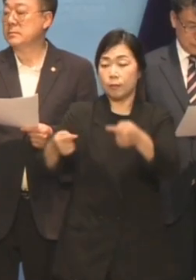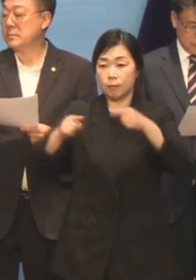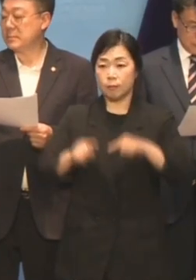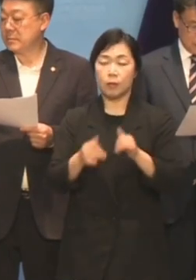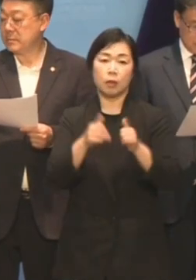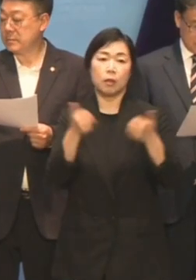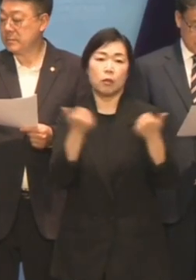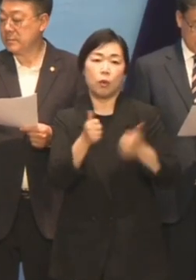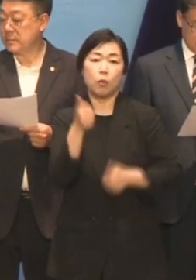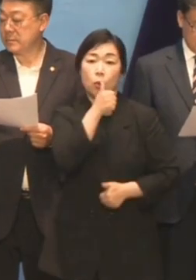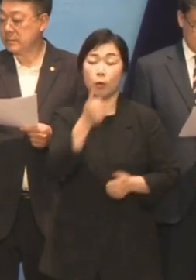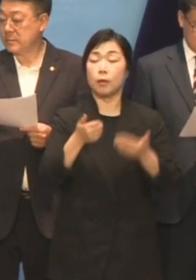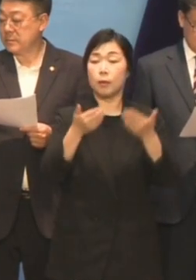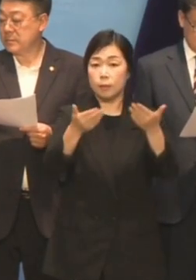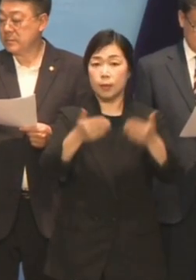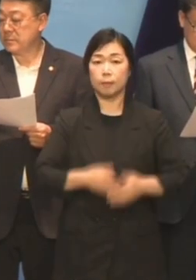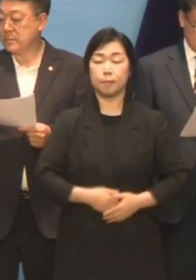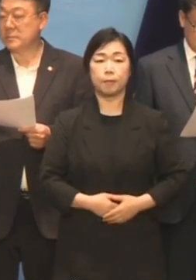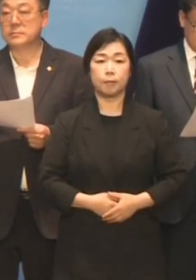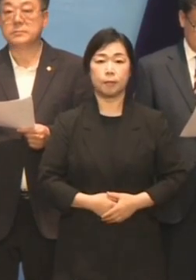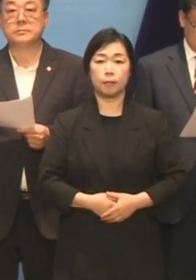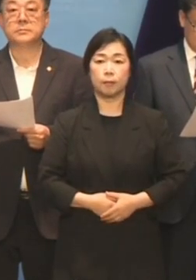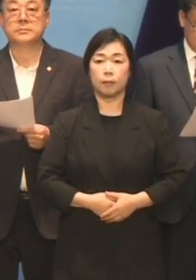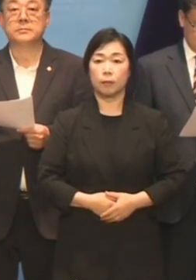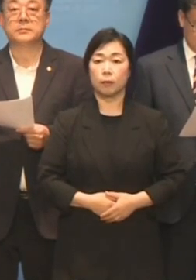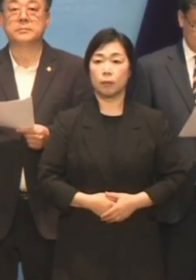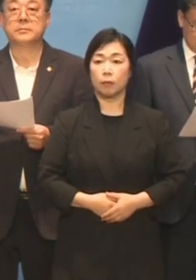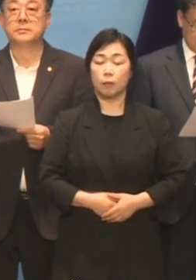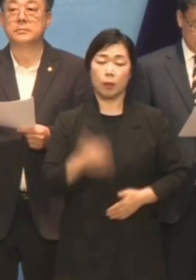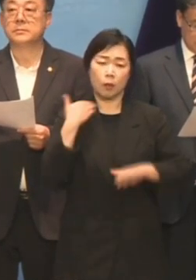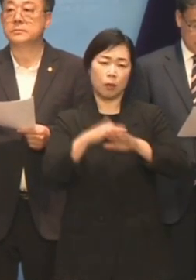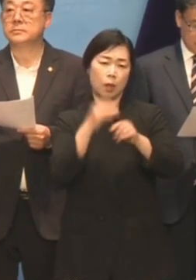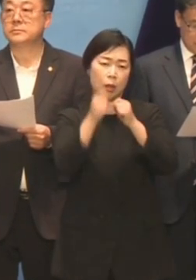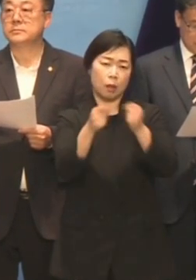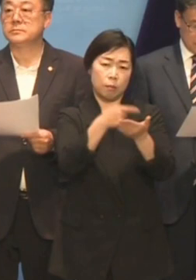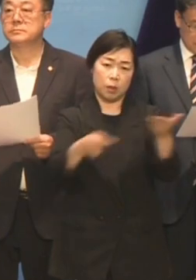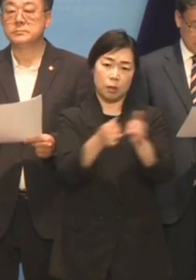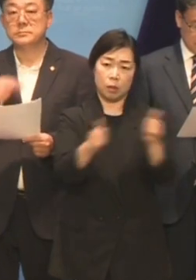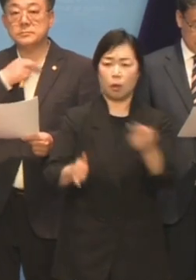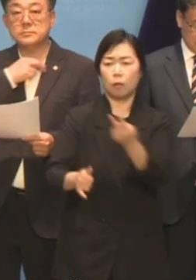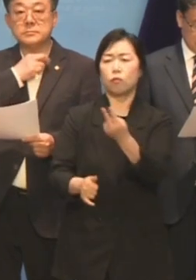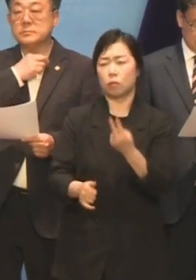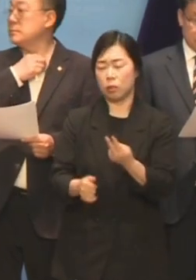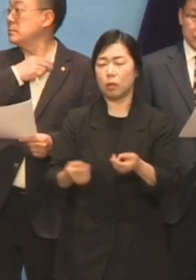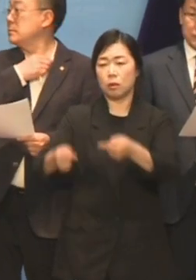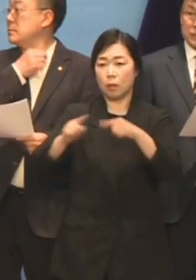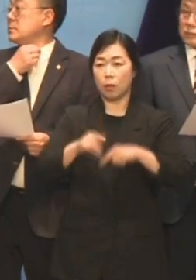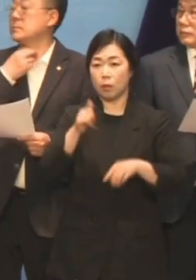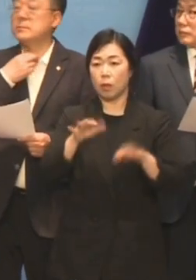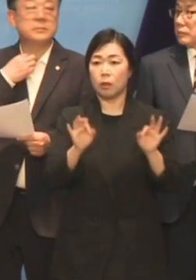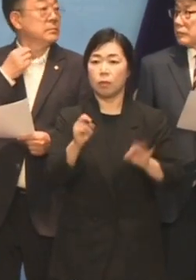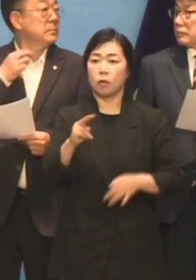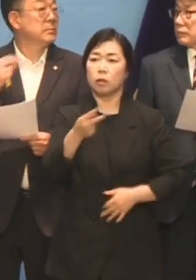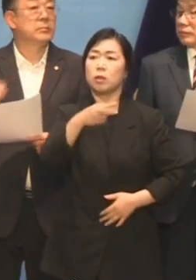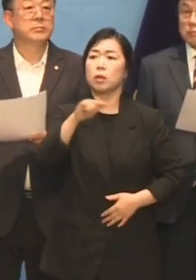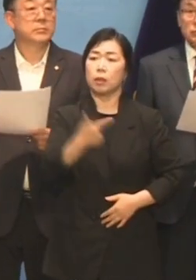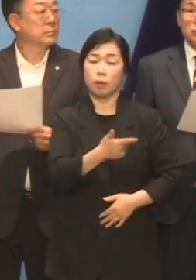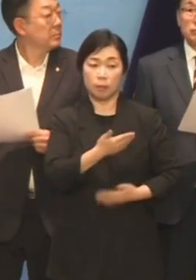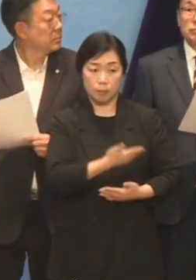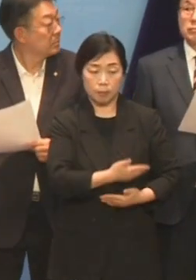오신 분들 소개를 시켜드리도록 하겠습니다. 전세사기 피해자 두 분 참석해 주셨습니다.